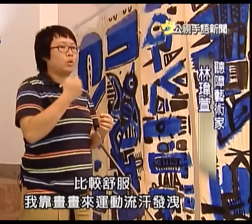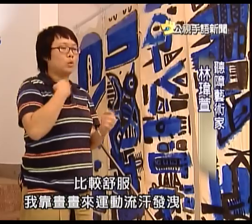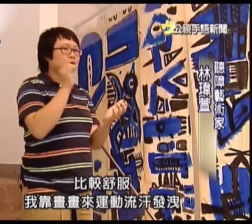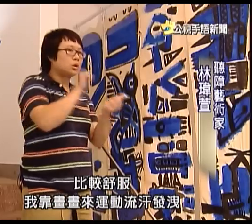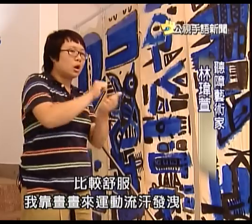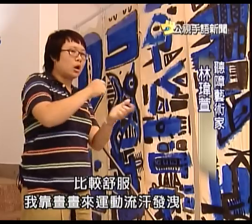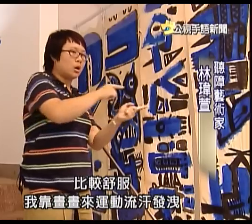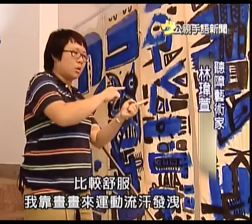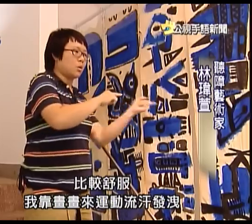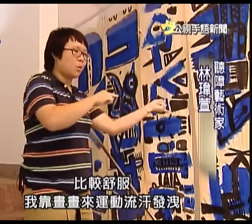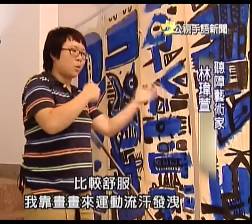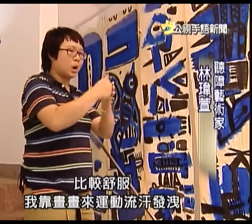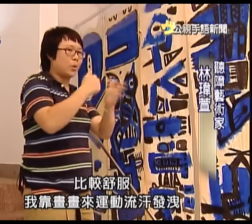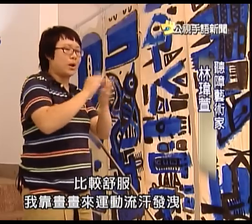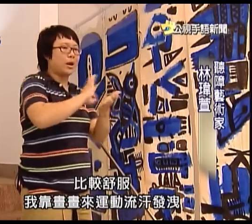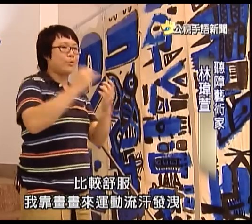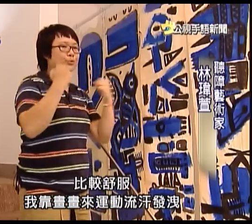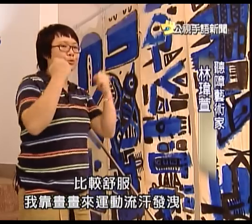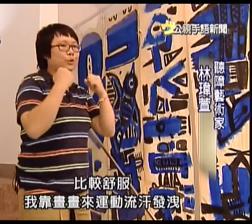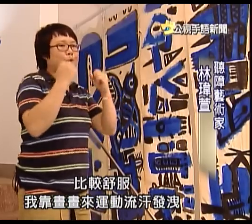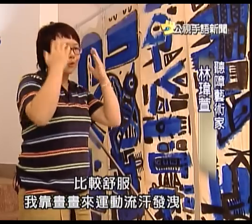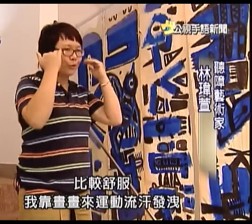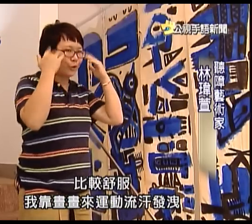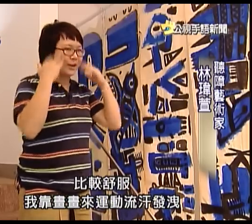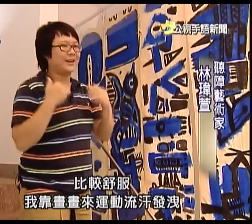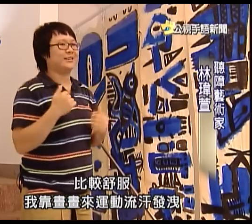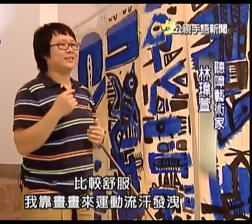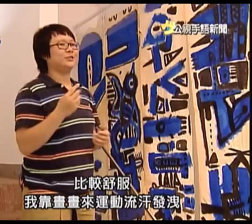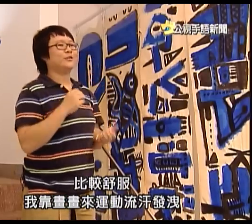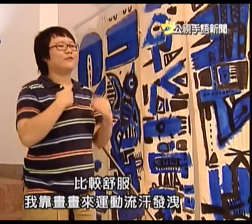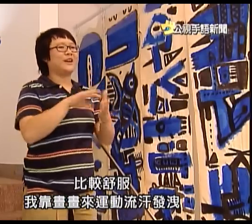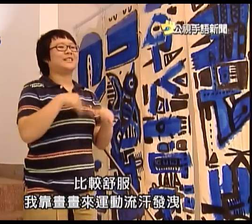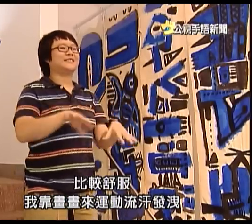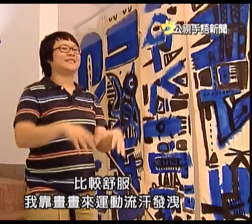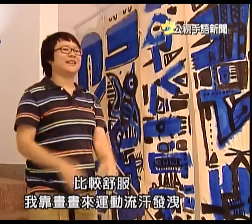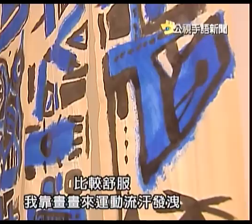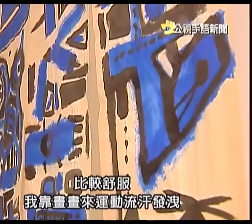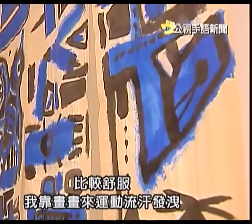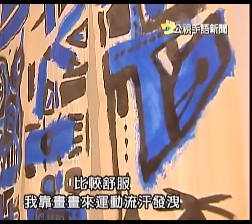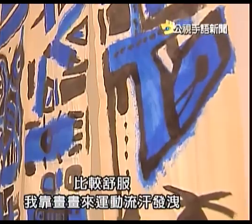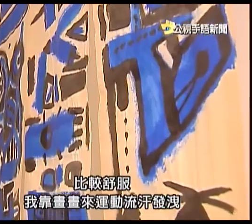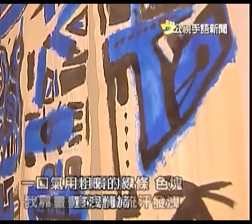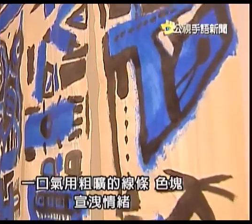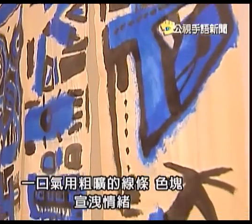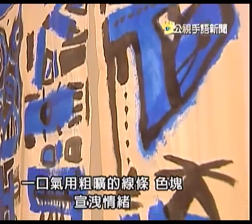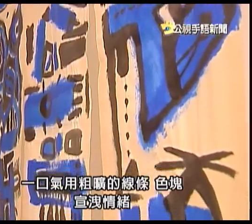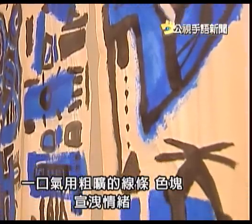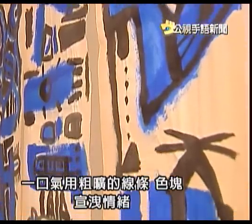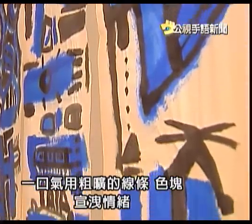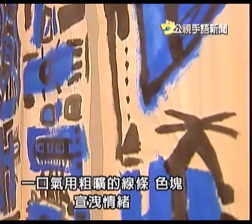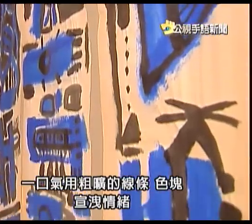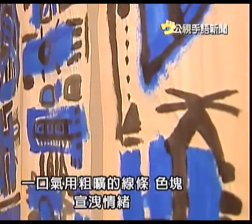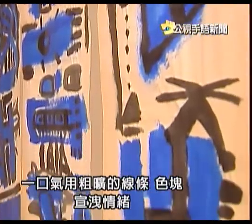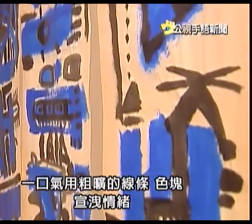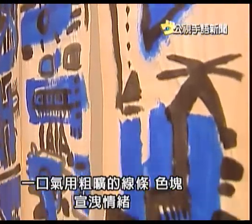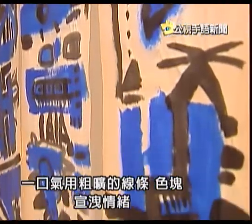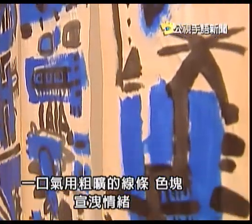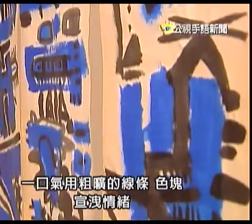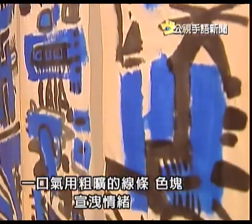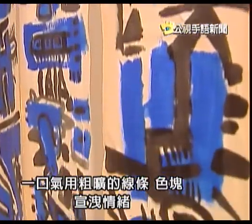靠，画画来不都为了还发泄。 一口气用粗犷的线条、色块宣